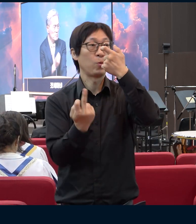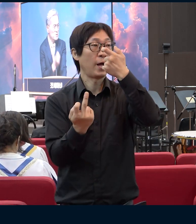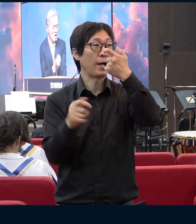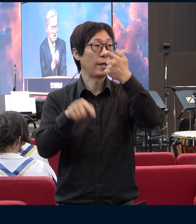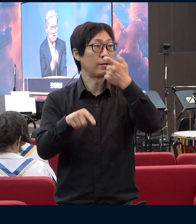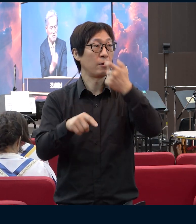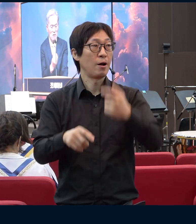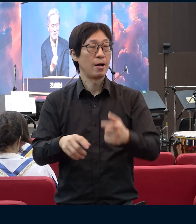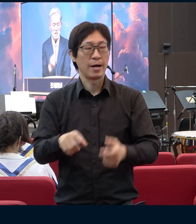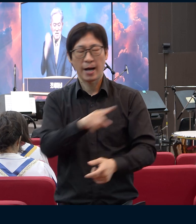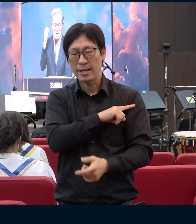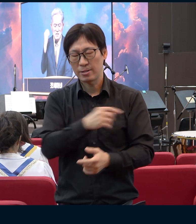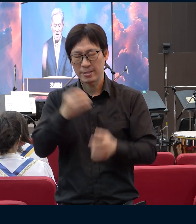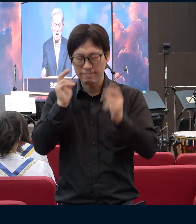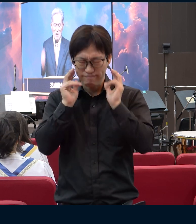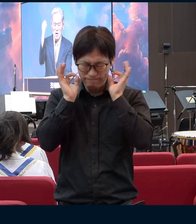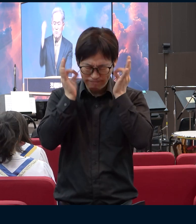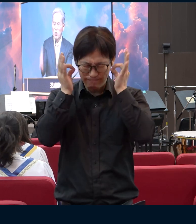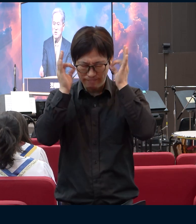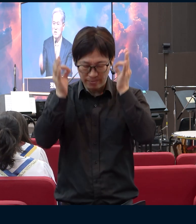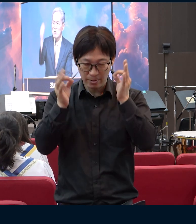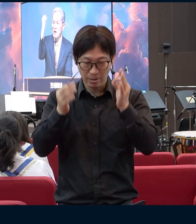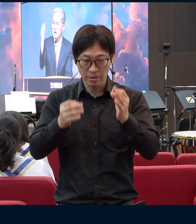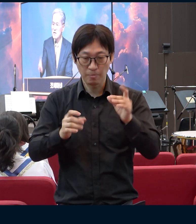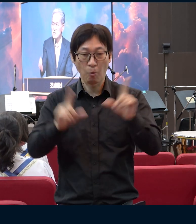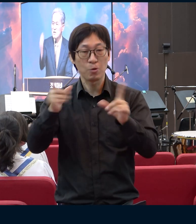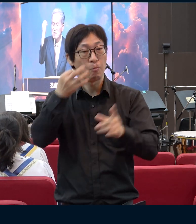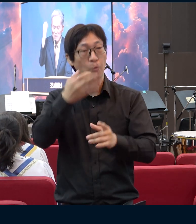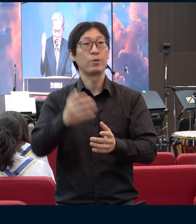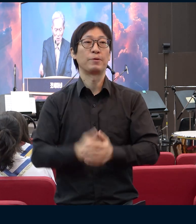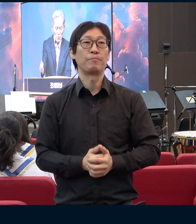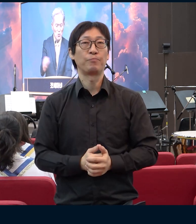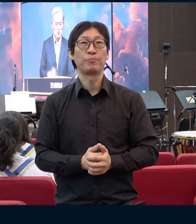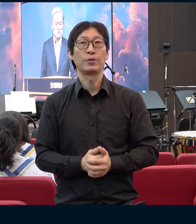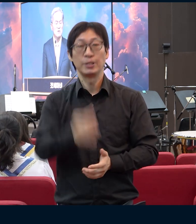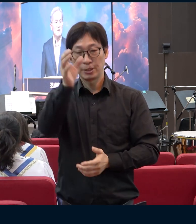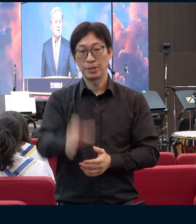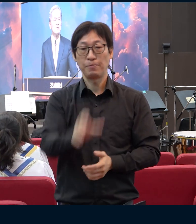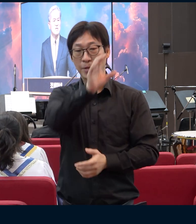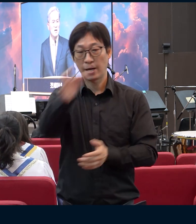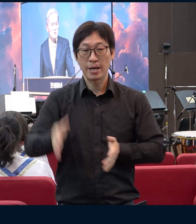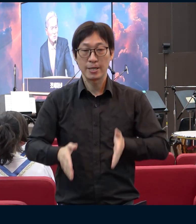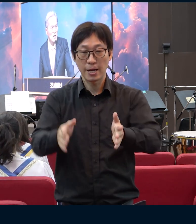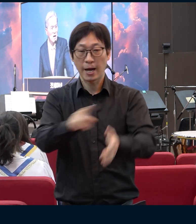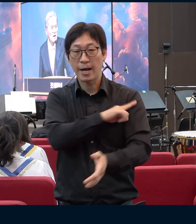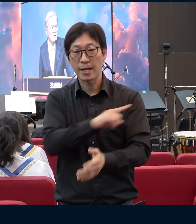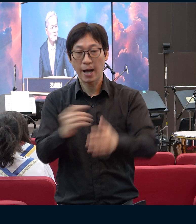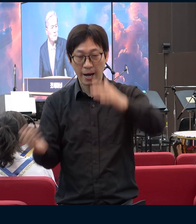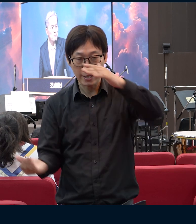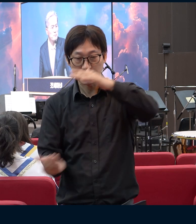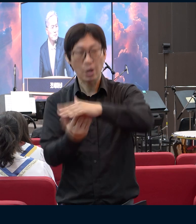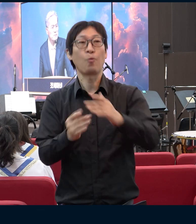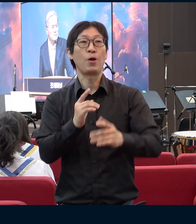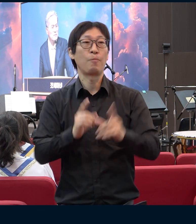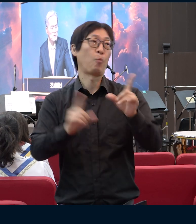바로 십자가의 길이라고 하는 그 삶의 본질과 핵심을 그대로 보여주는 그런 시간이었다.